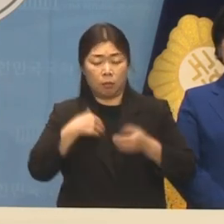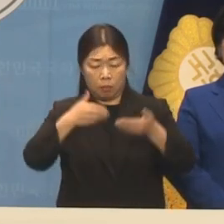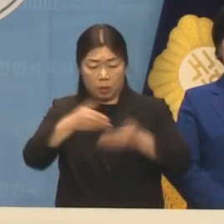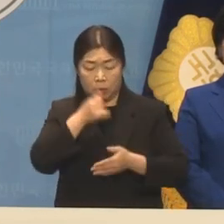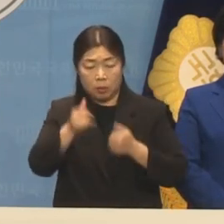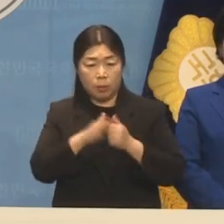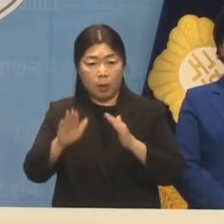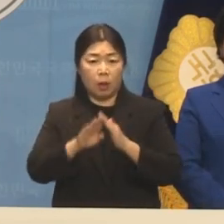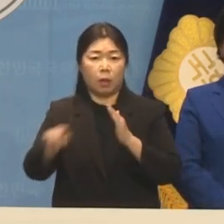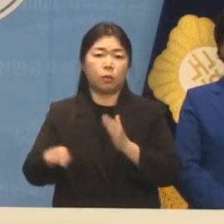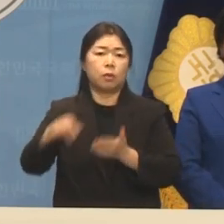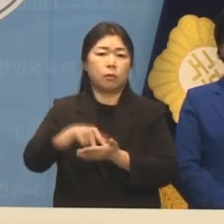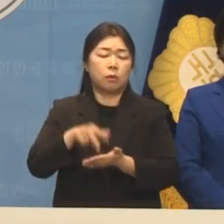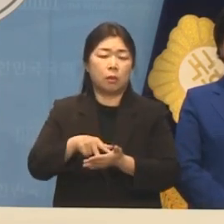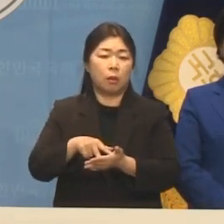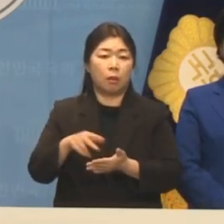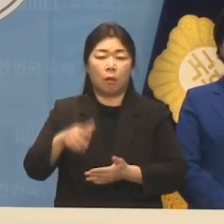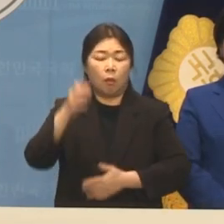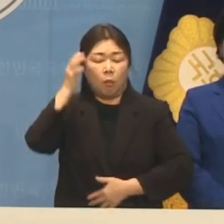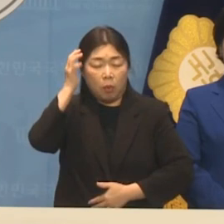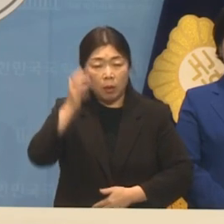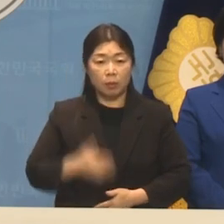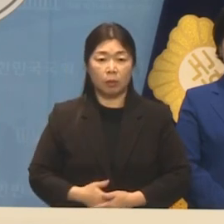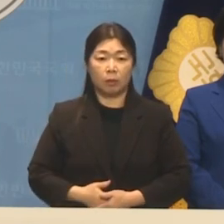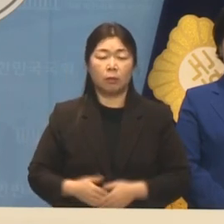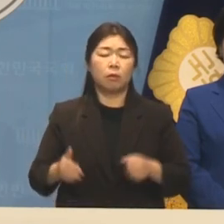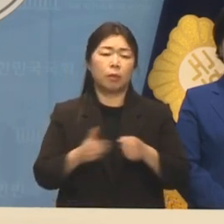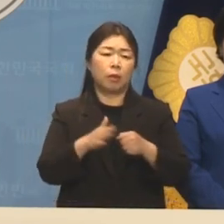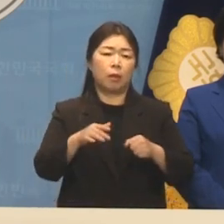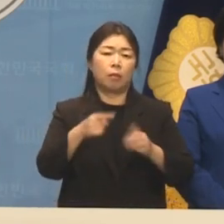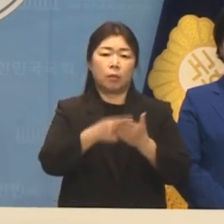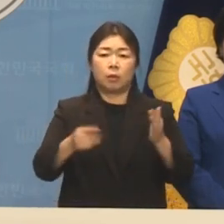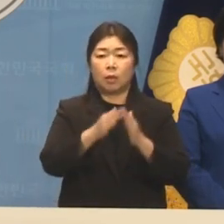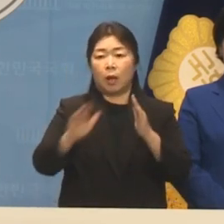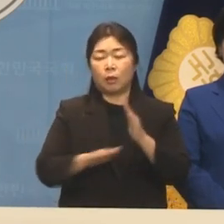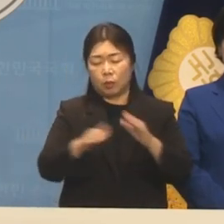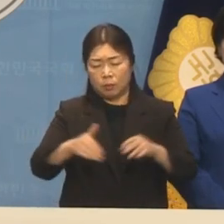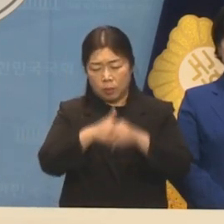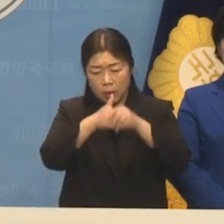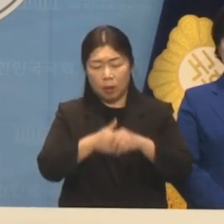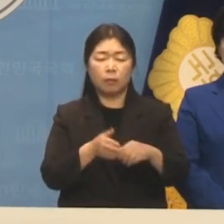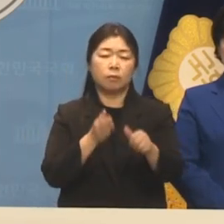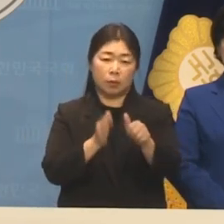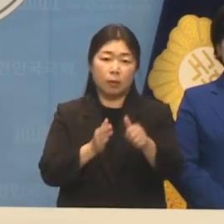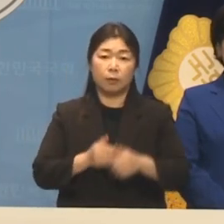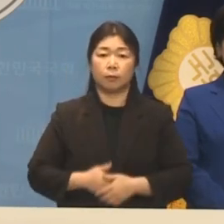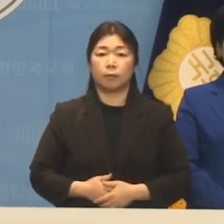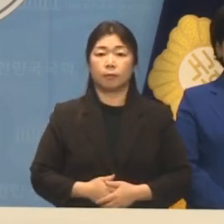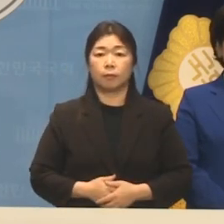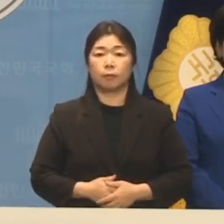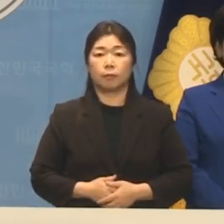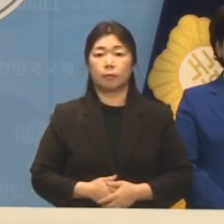수용하고 유가족들의 손을 잡아주길 강력하게 촉구합니다.